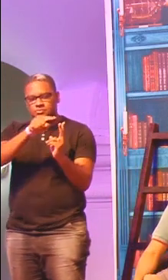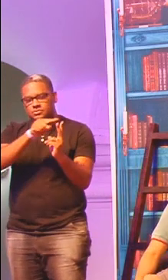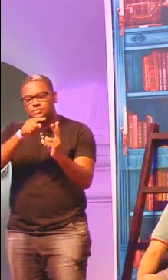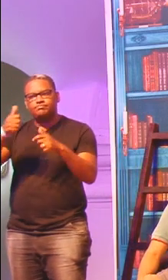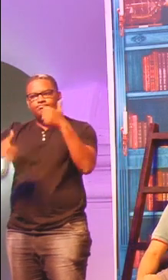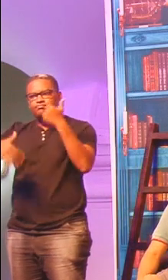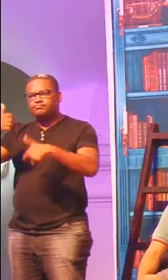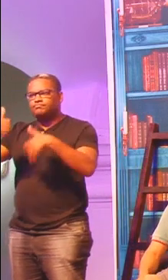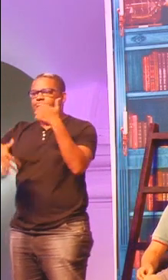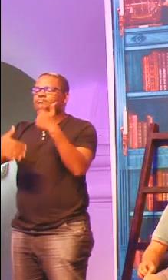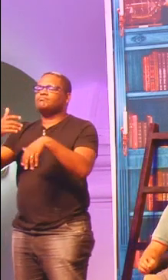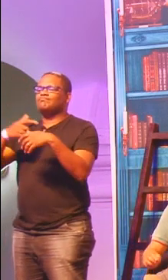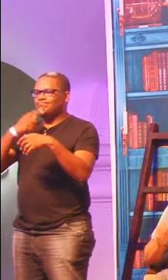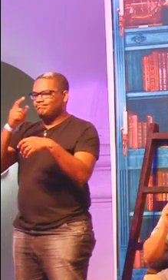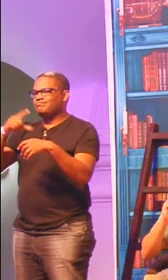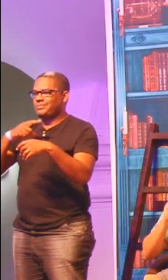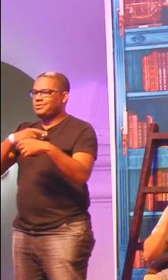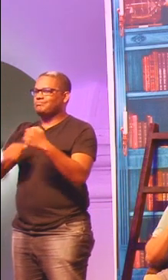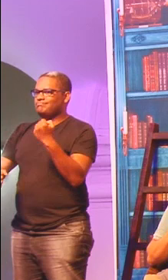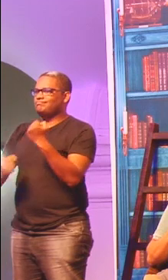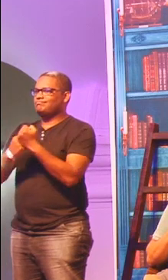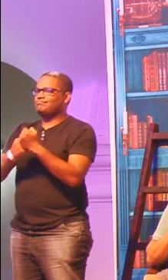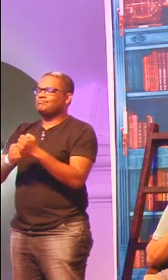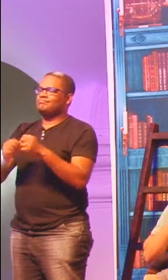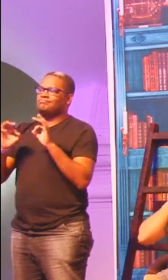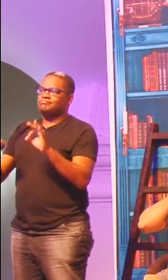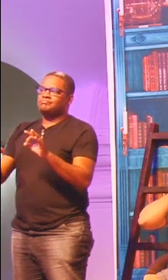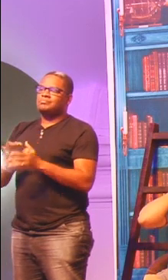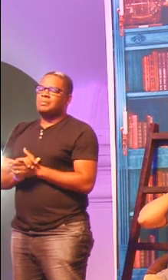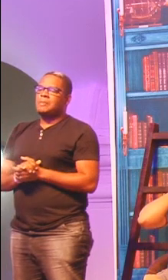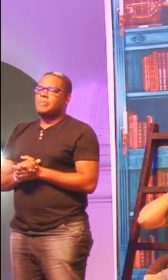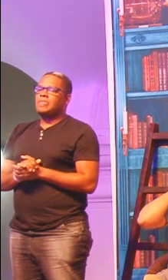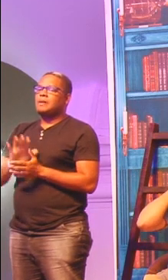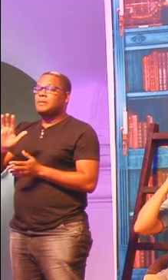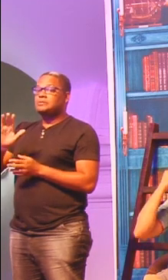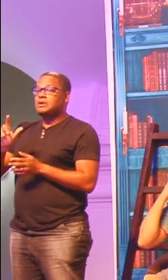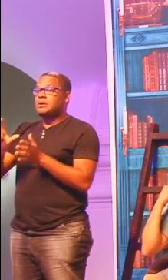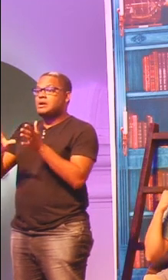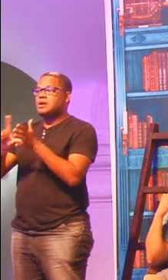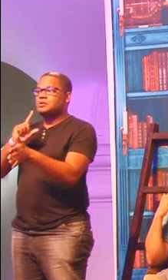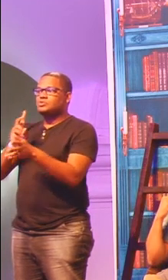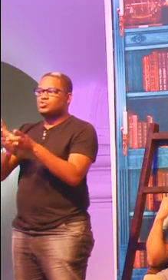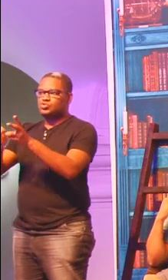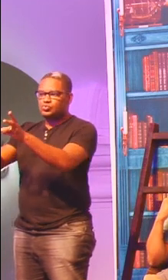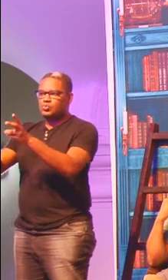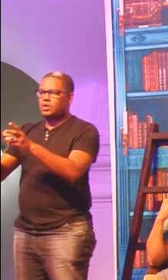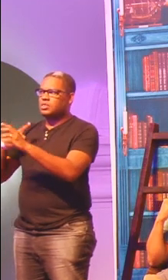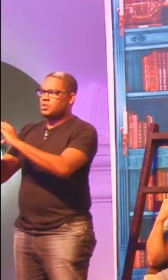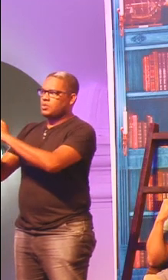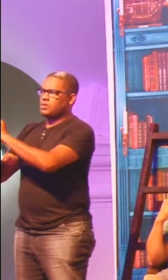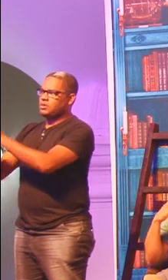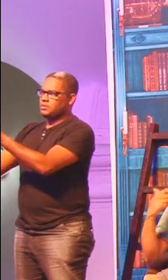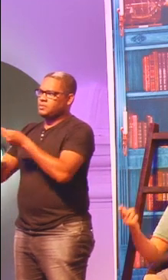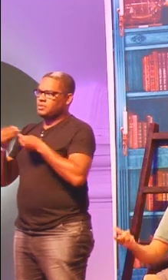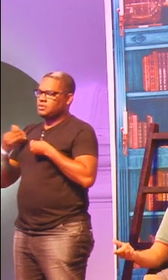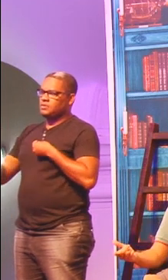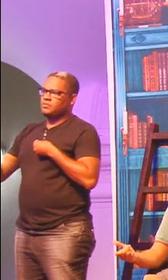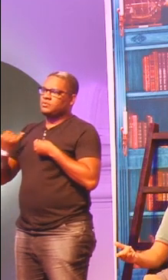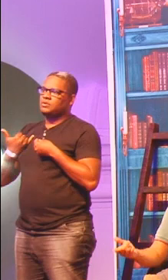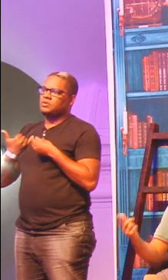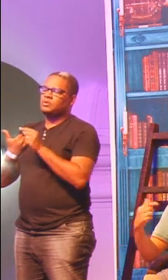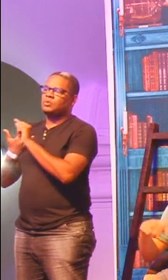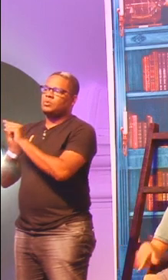vocês corroboram um pouco disso. Bom, antes da gente seguir, a coordenação tinha me dado a informação inicial de